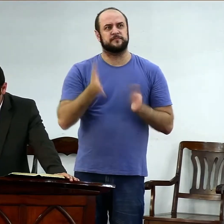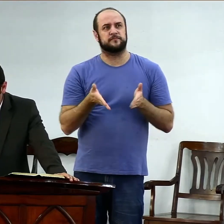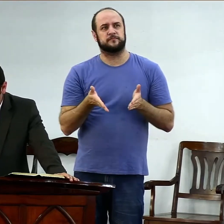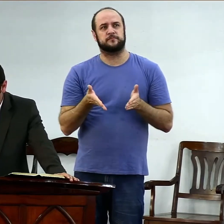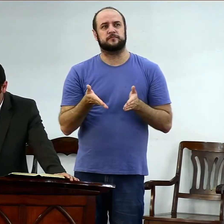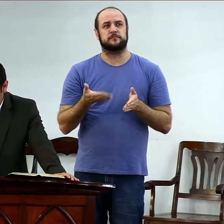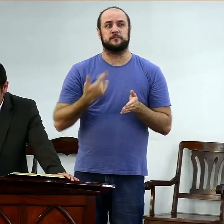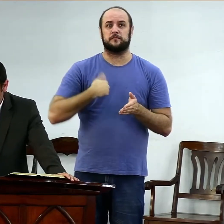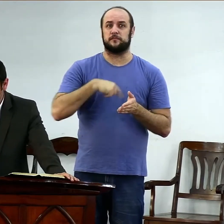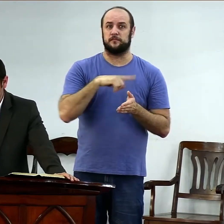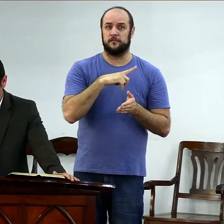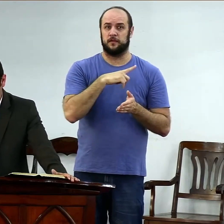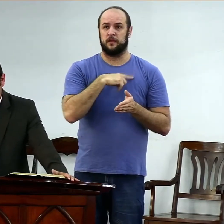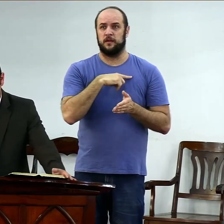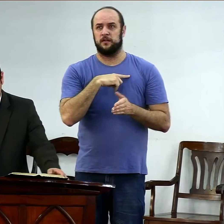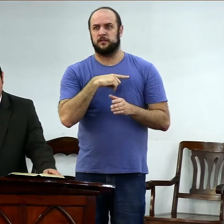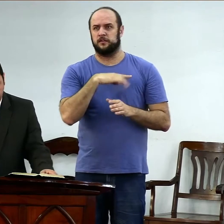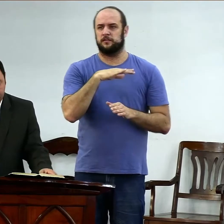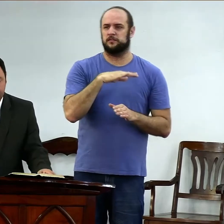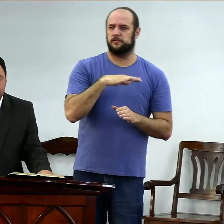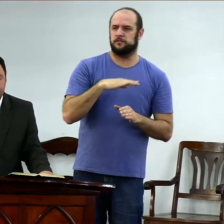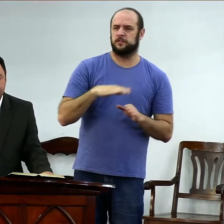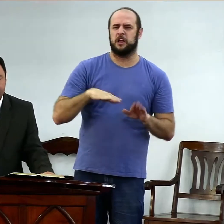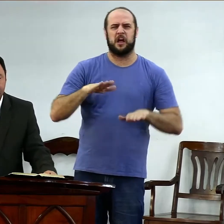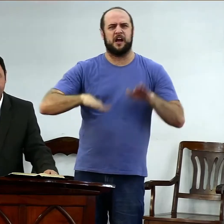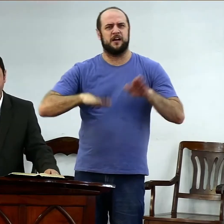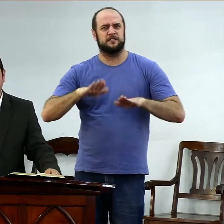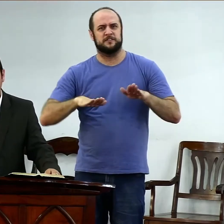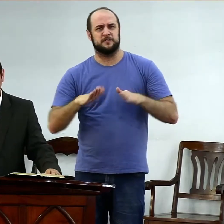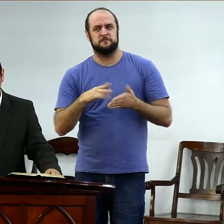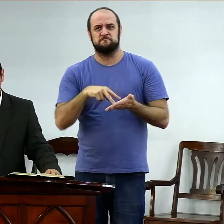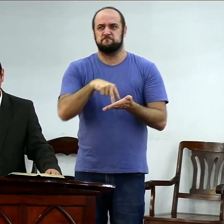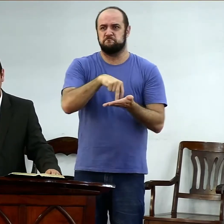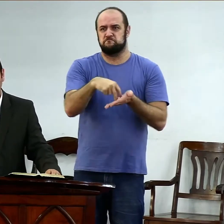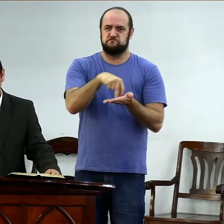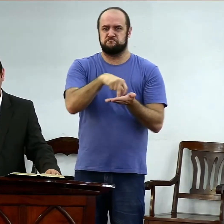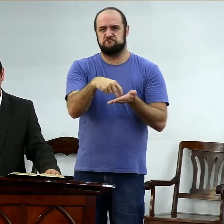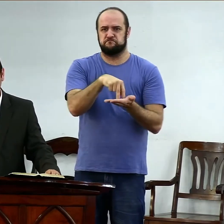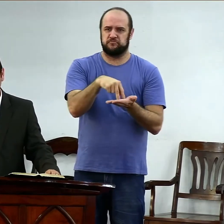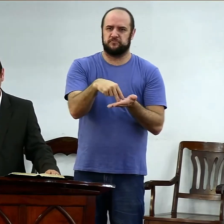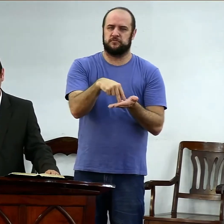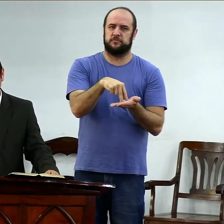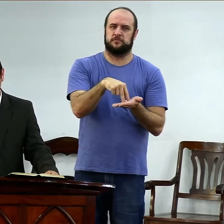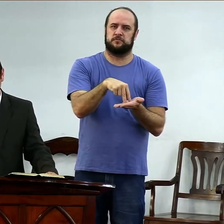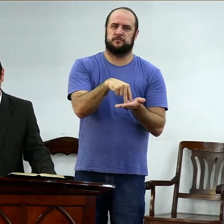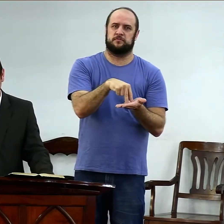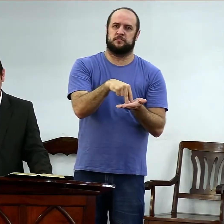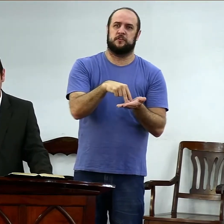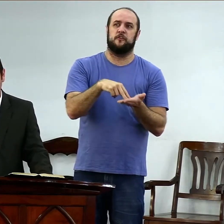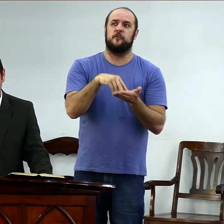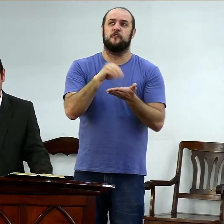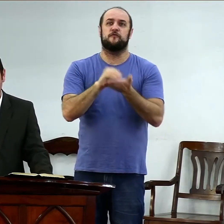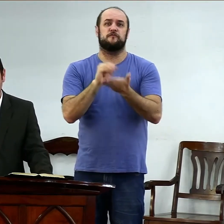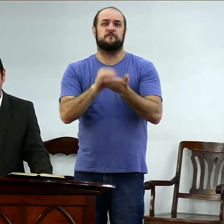nós nos esbarramos, muitas vezes aqui, no conhecimento de Deus.